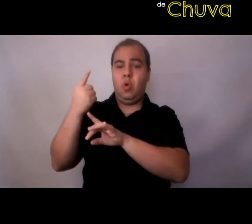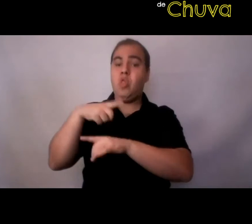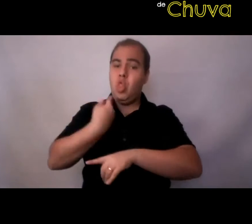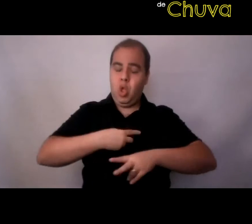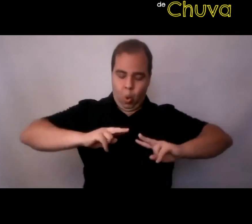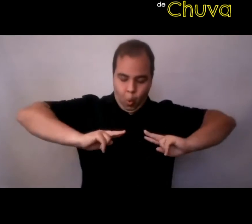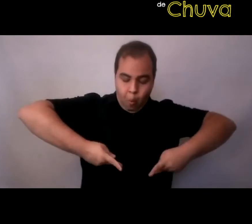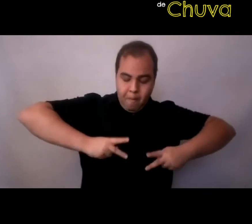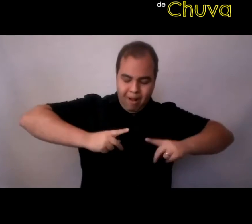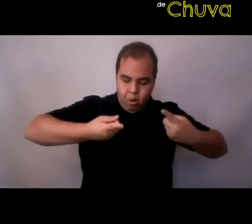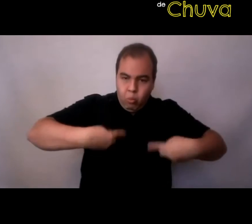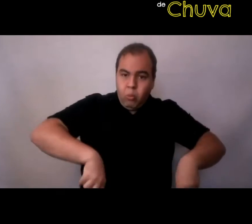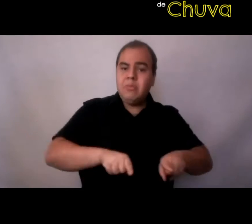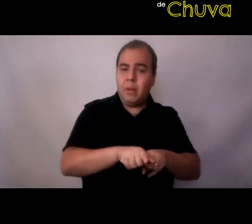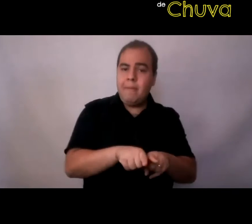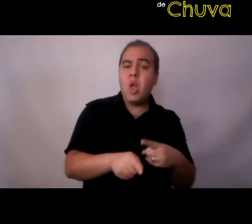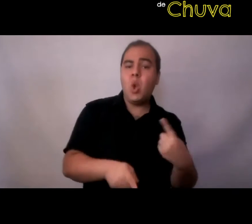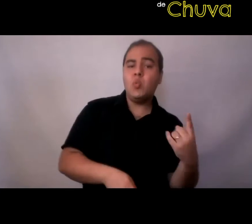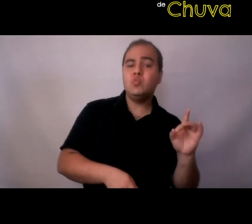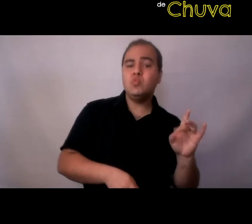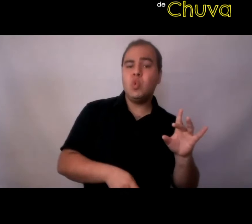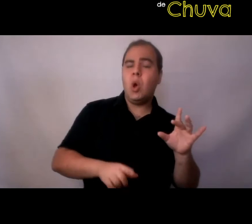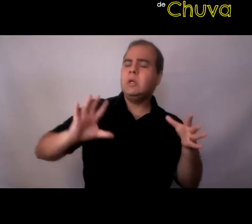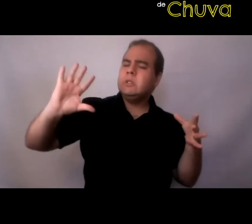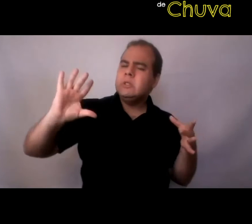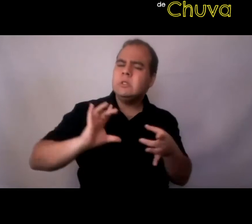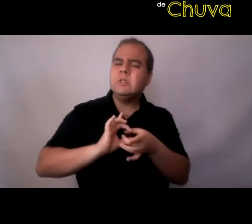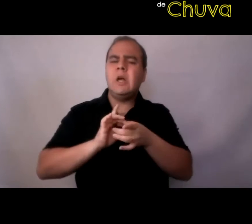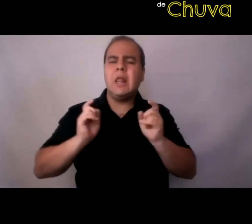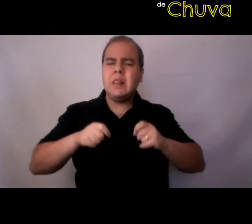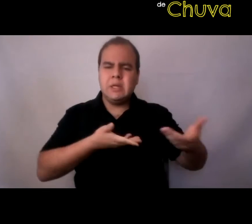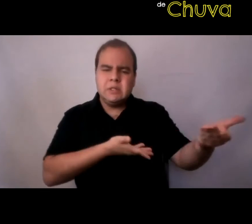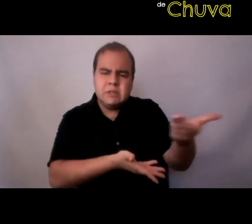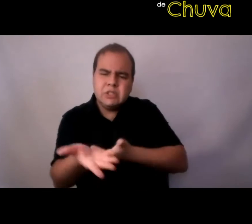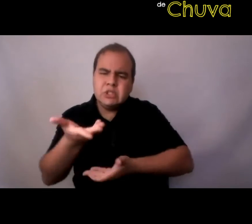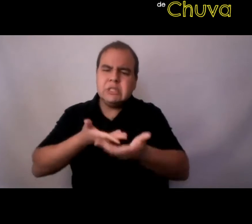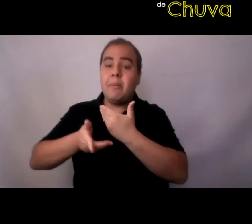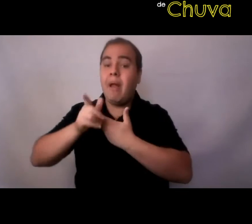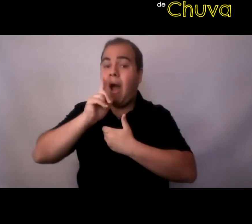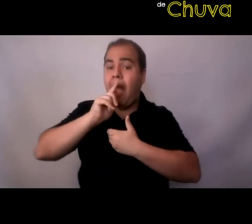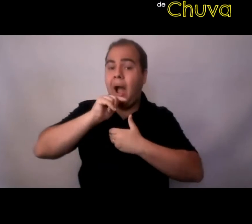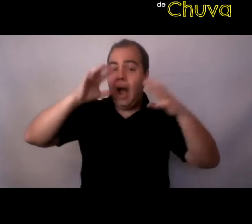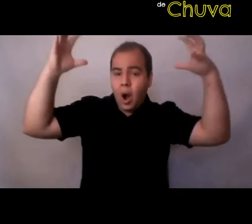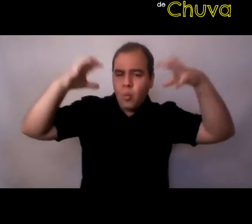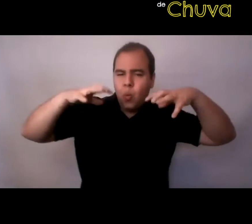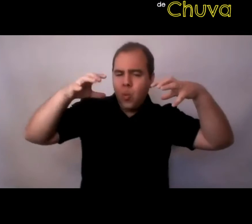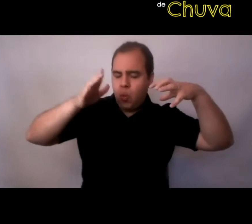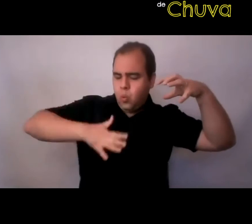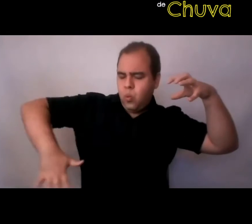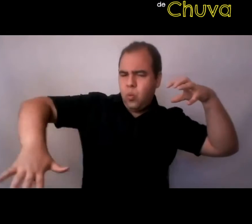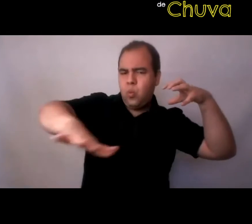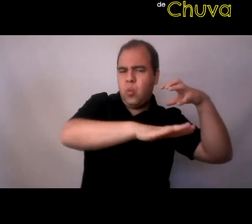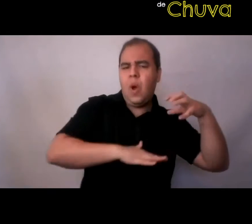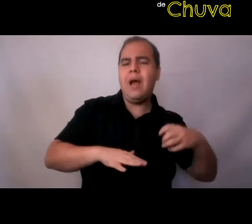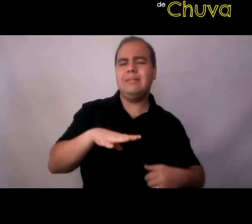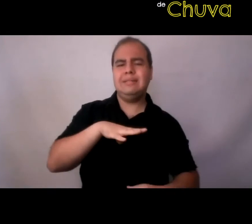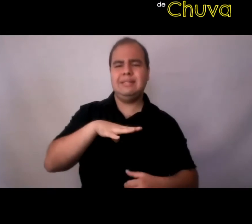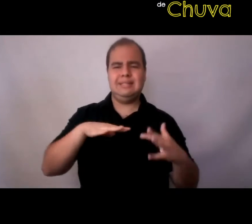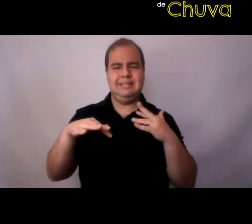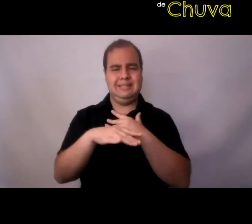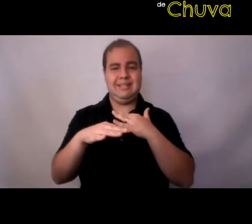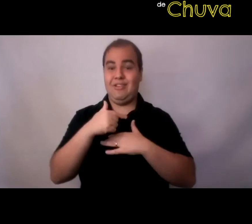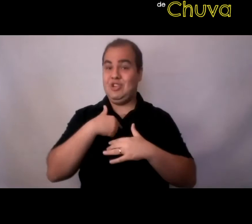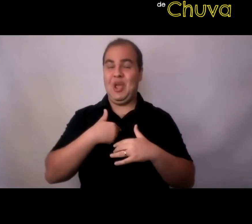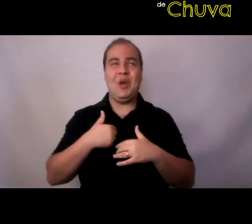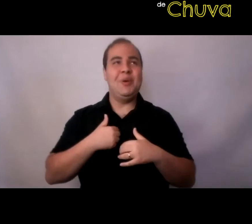nós trabalhamos em direção a essa restauração da dinâmica da água na cidade, e fico